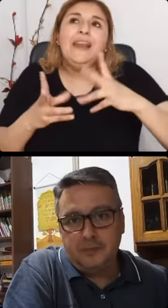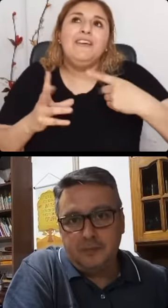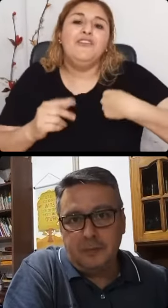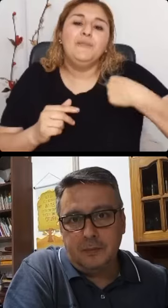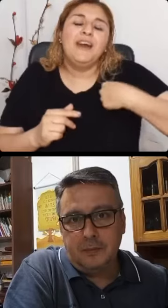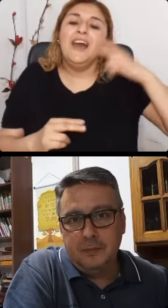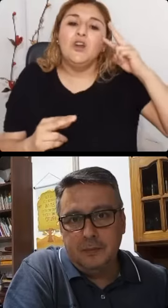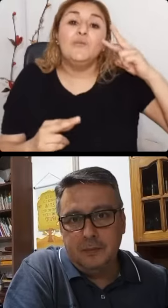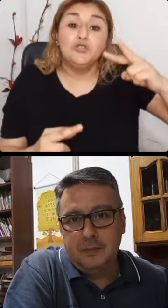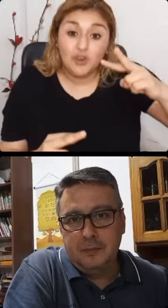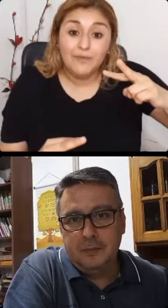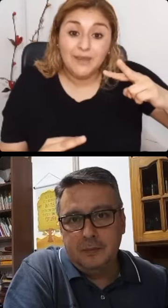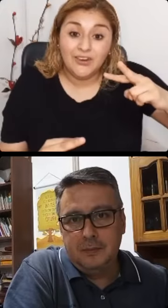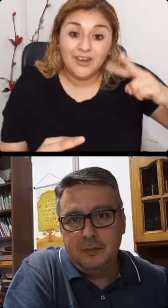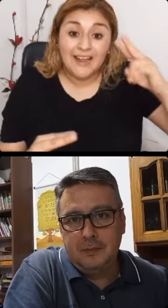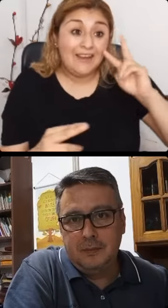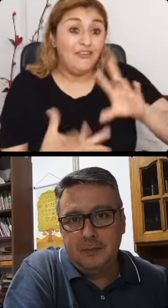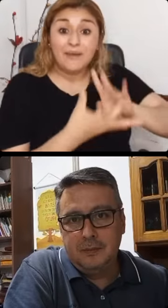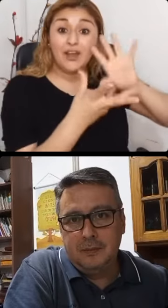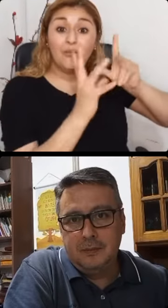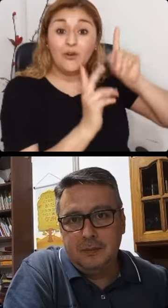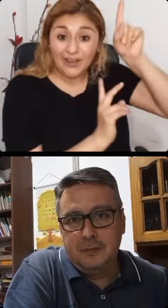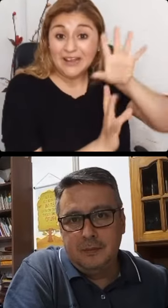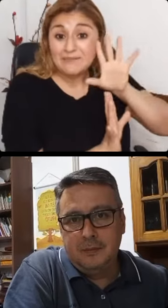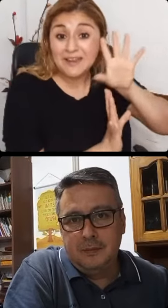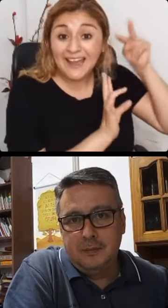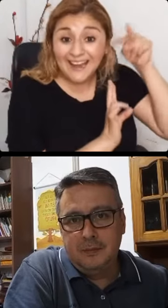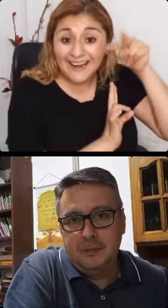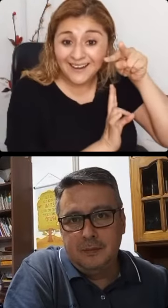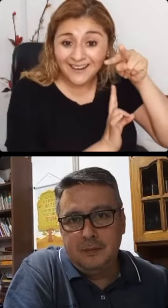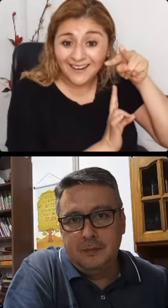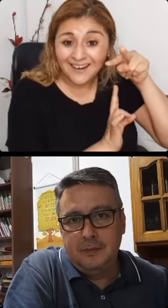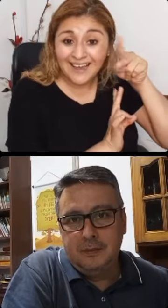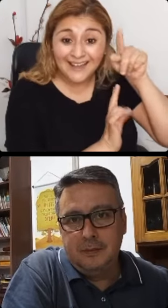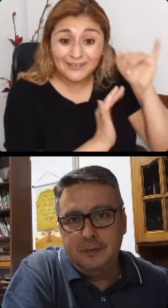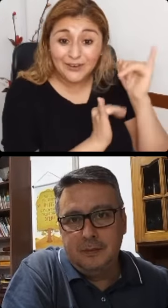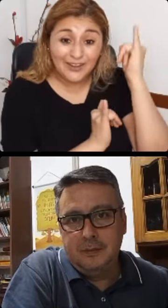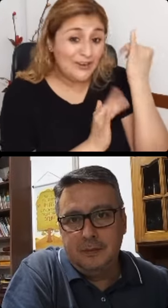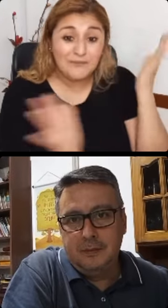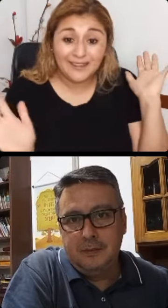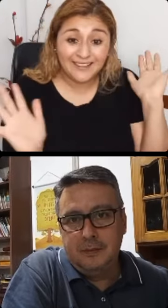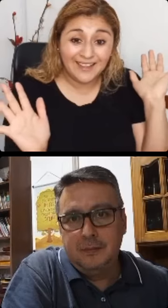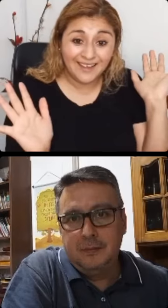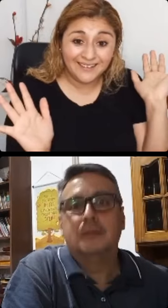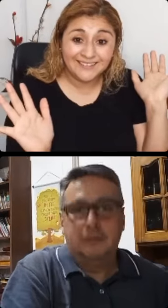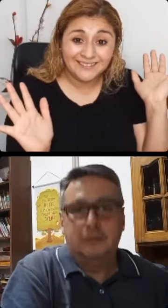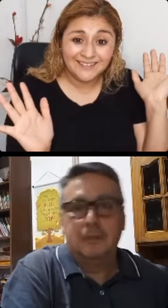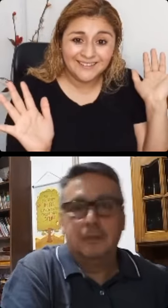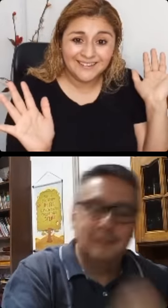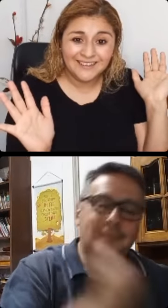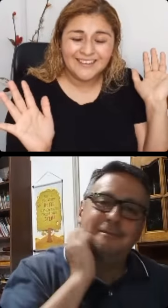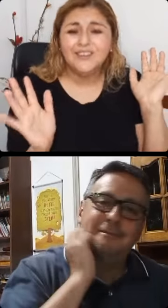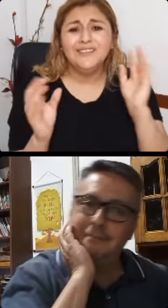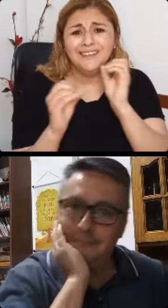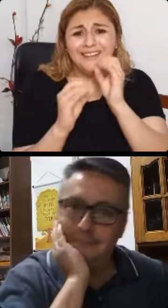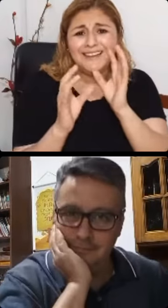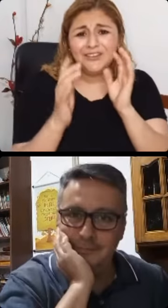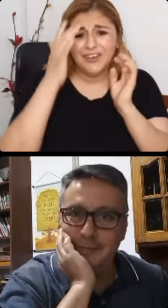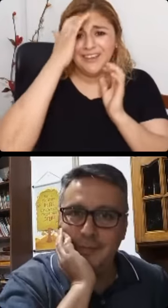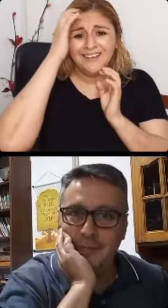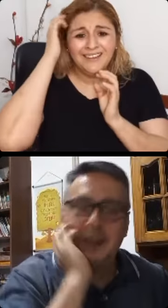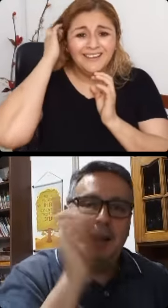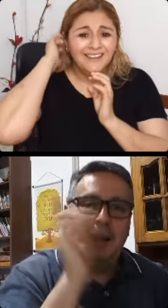o sea, no es la forma como yo miro, la forma es como la mira él, eso es lo importante. No